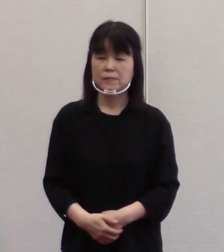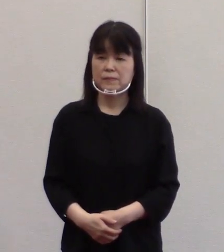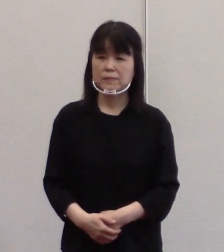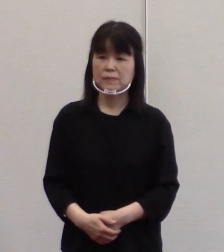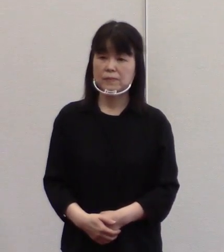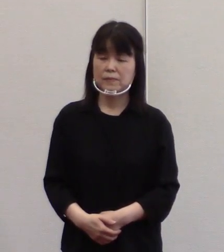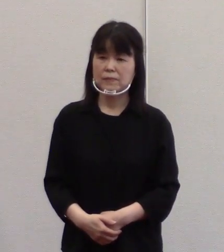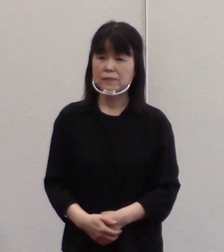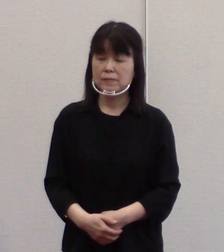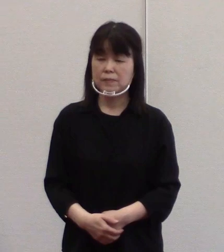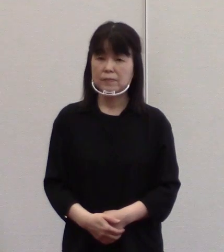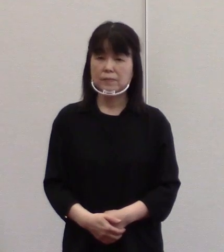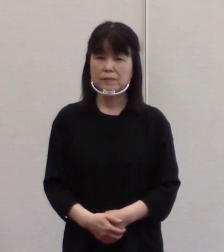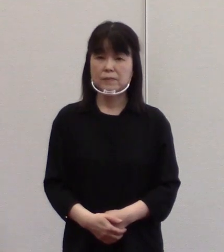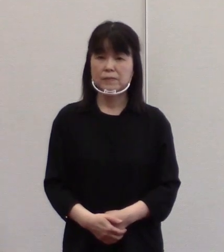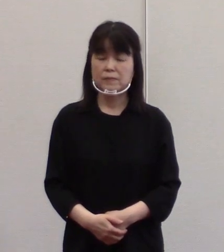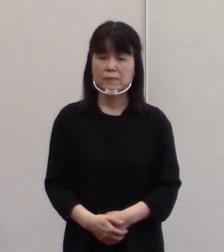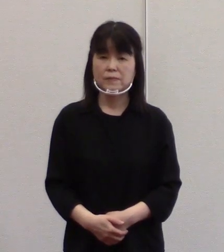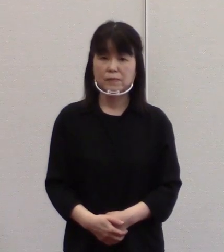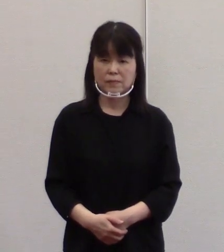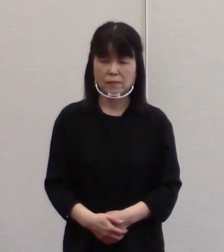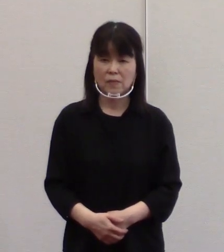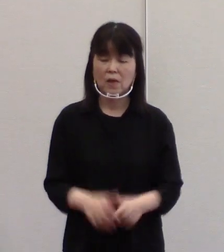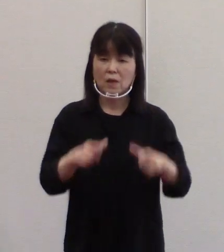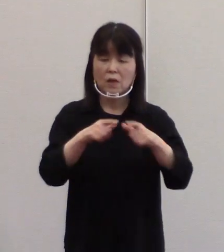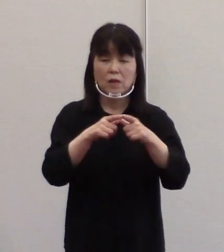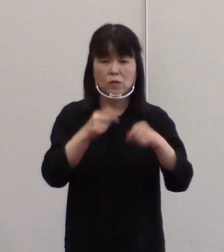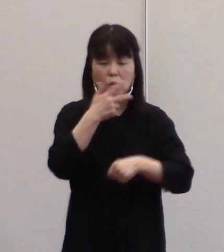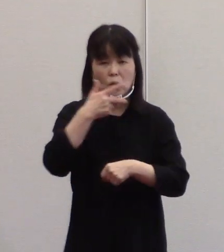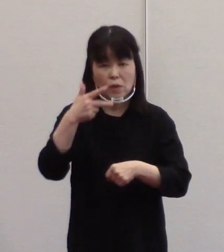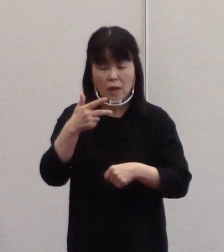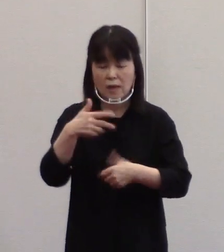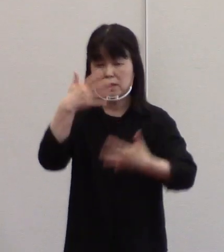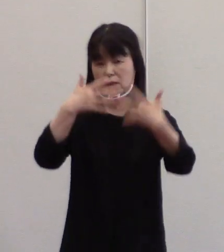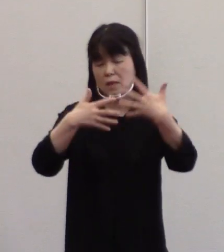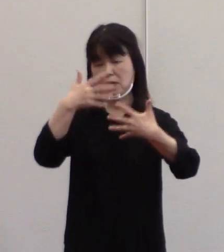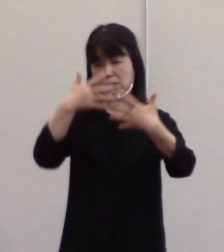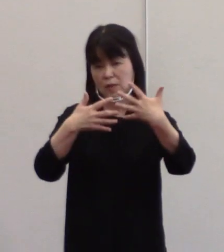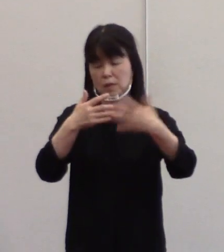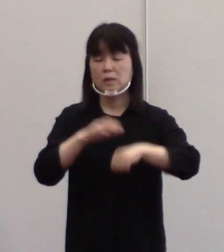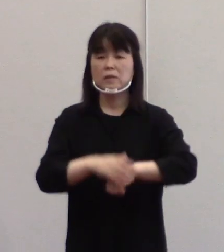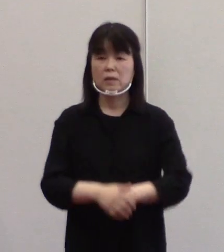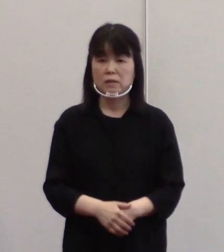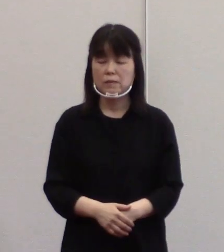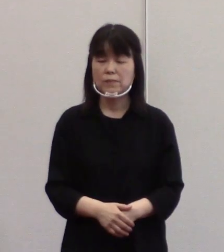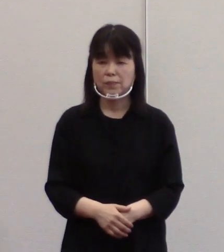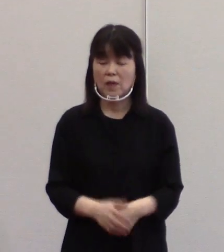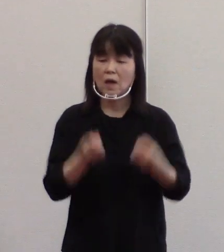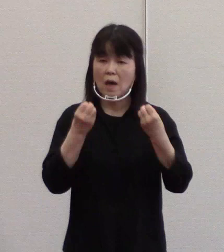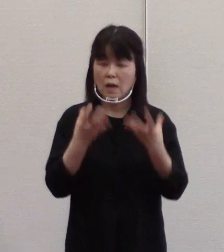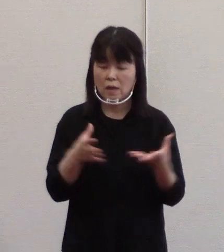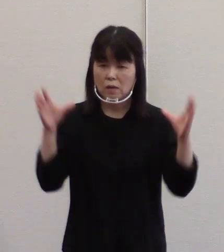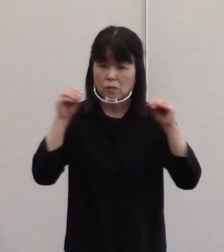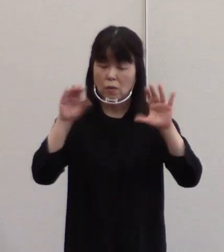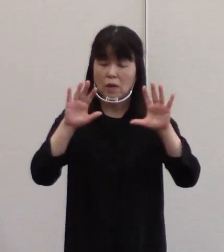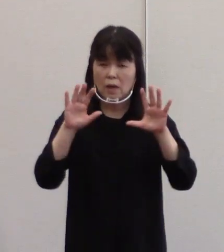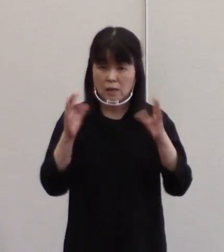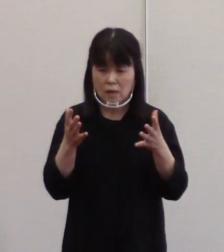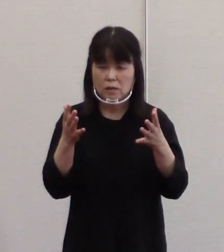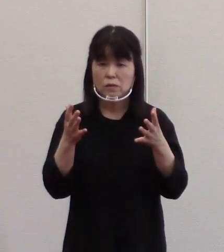はい、どうぞ。 日本海テレビの大谷です。新しい情報はないということでしたけど、